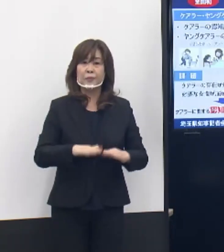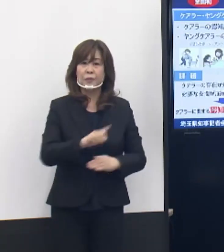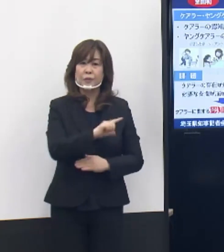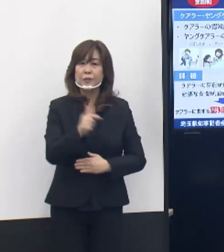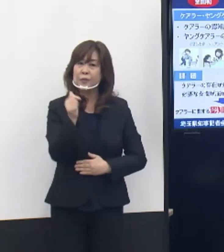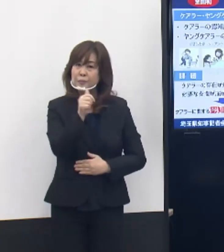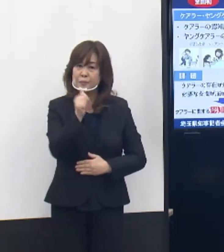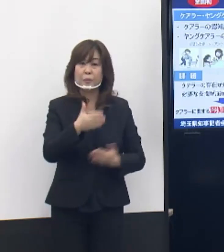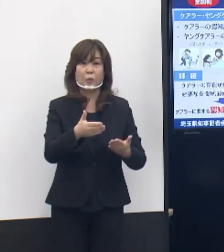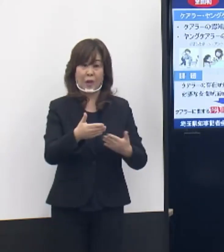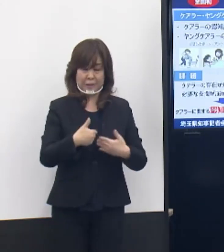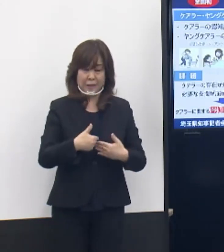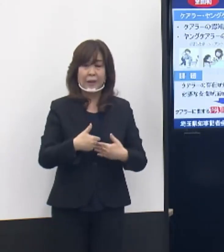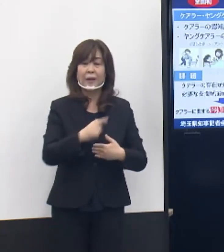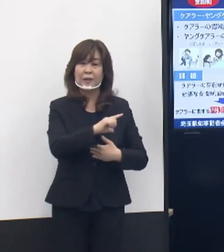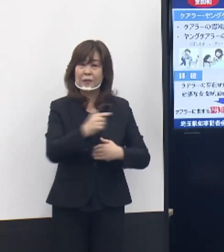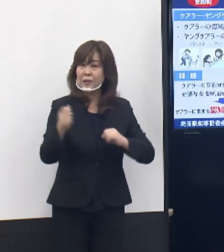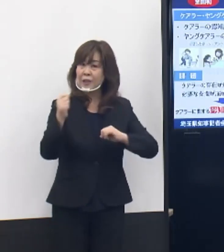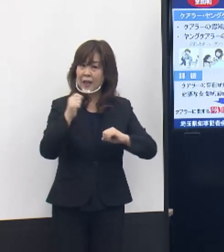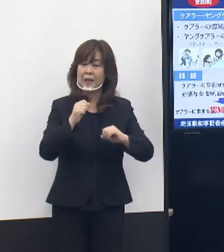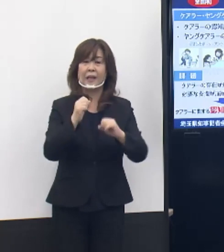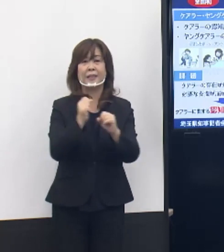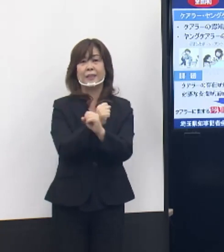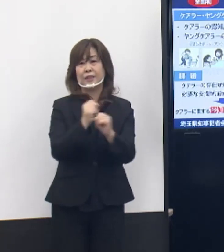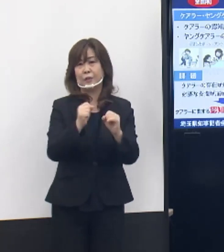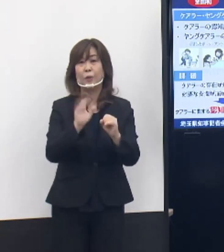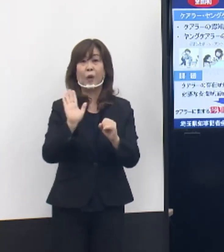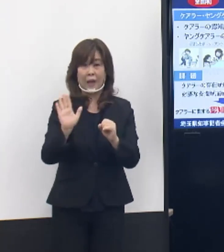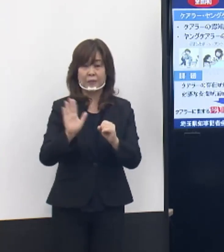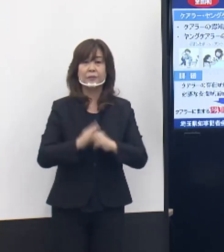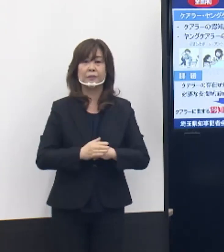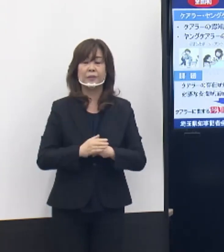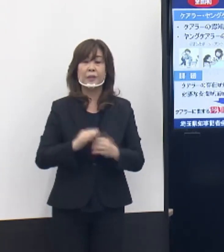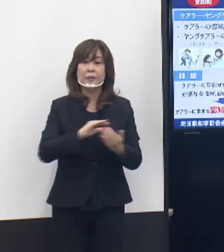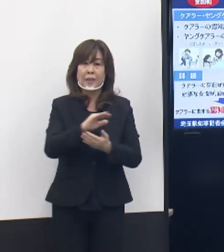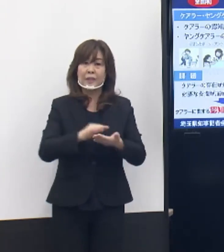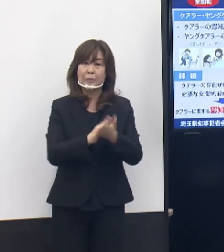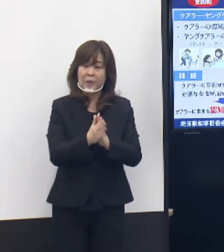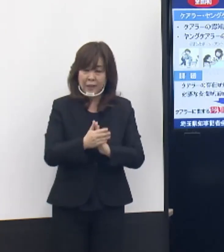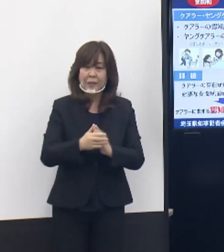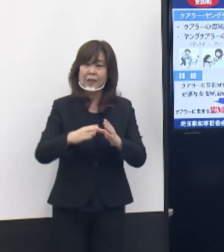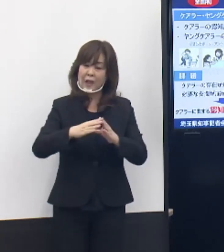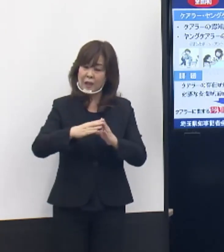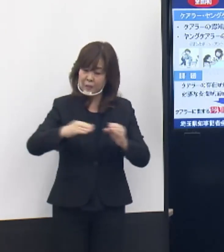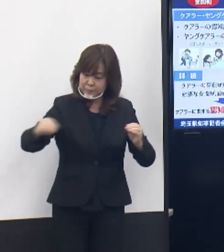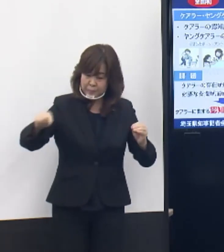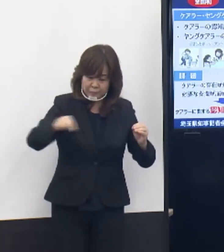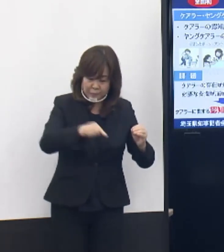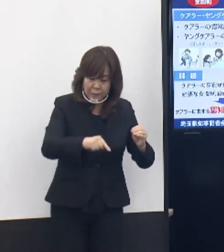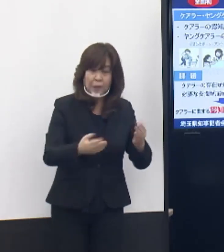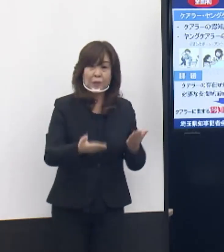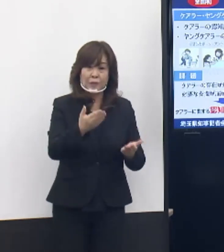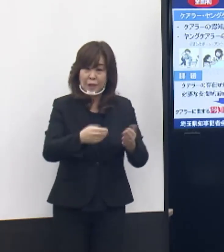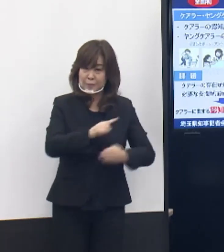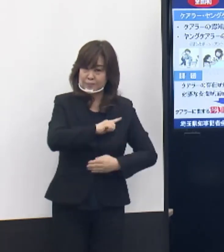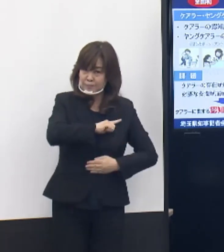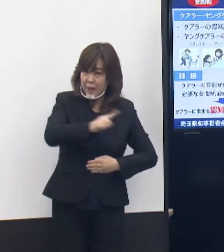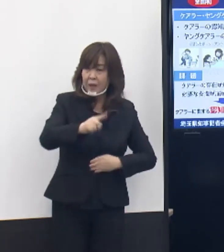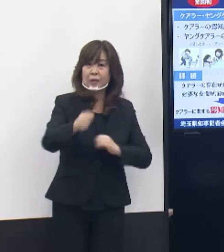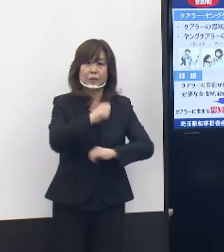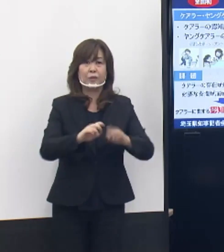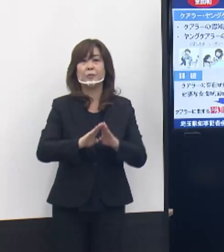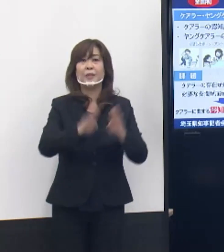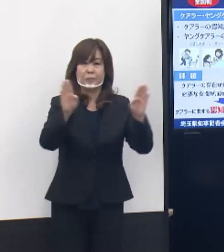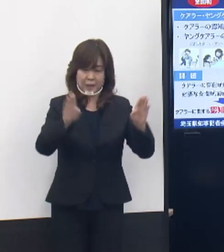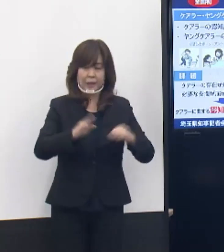業について、これは埼玉県が全国の自治体に先駆けて行うということで、自治体の関心はもち